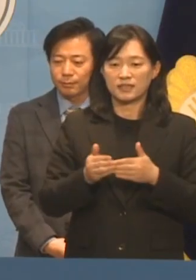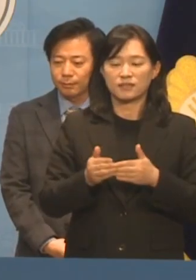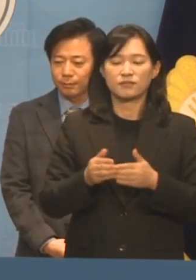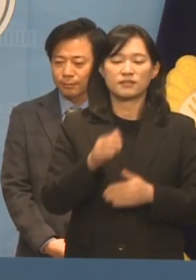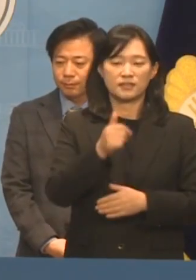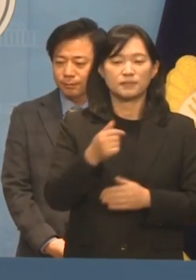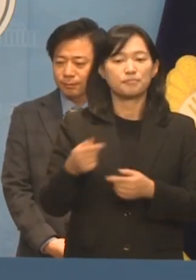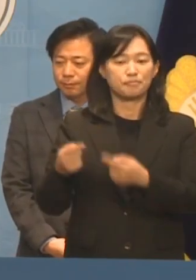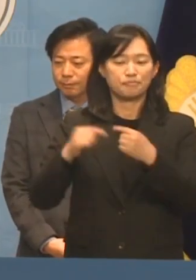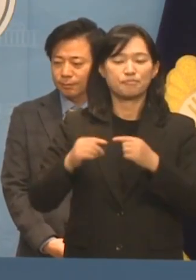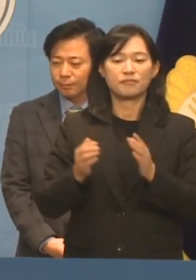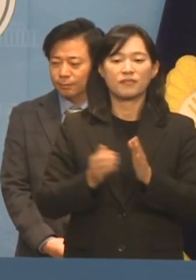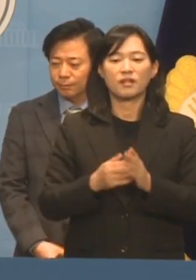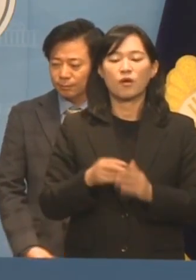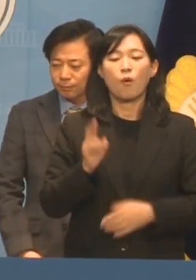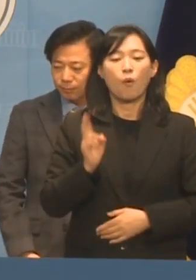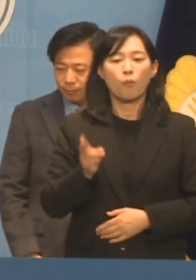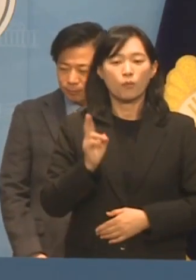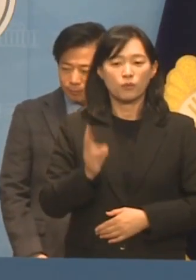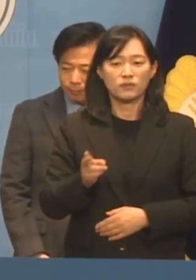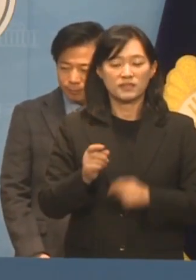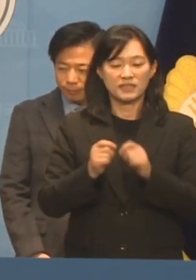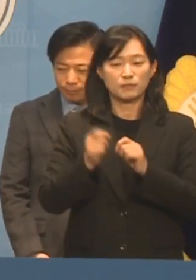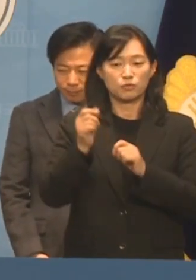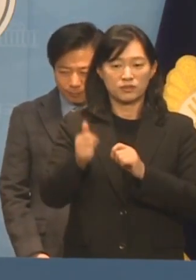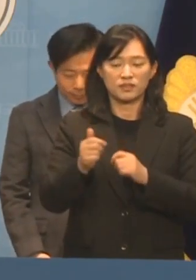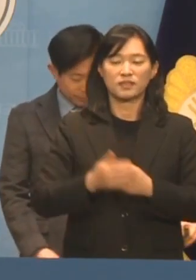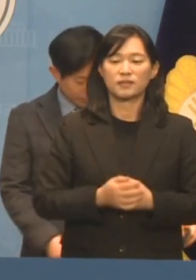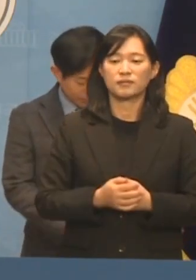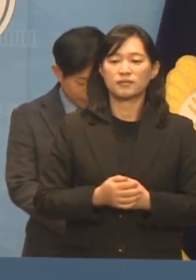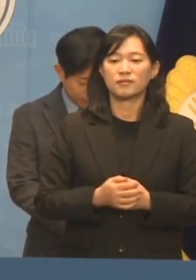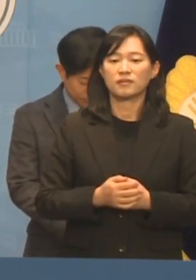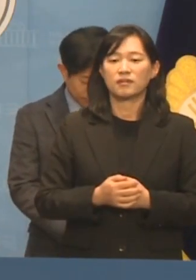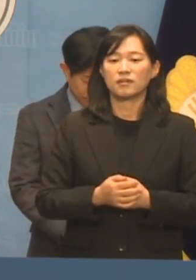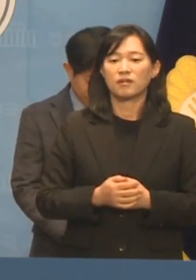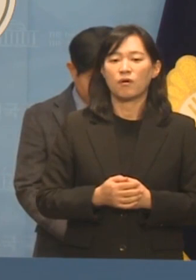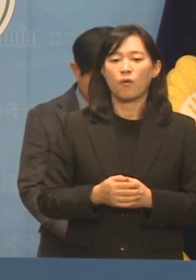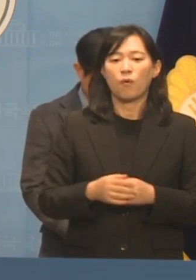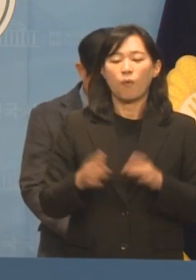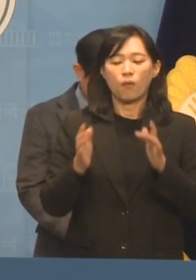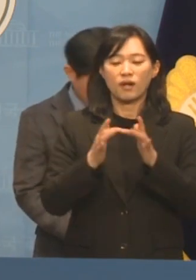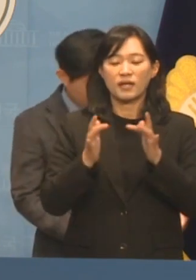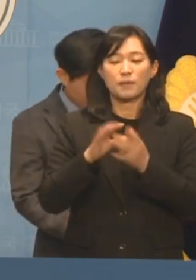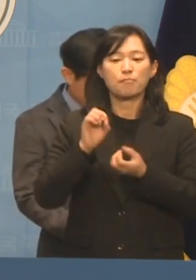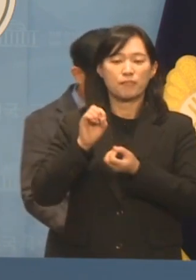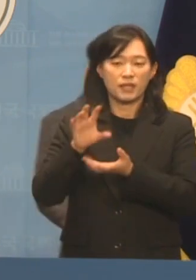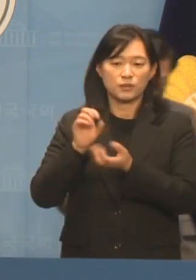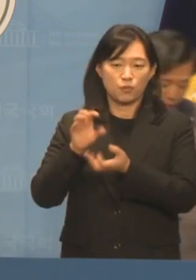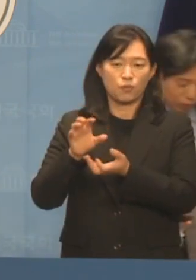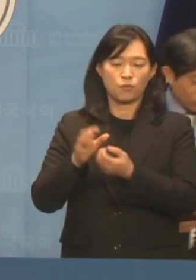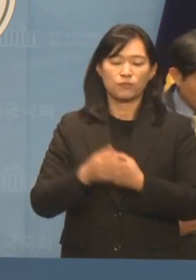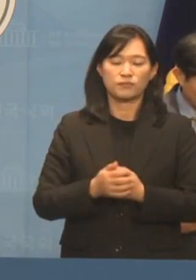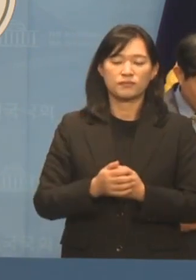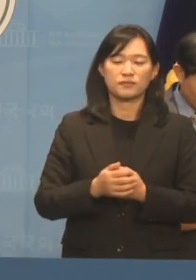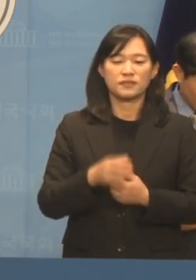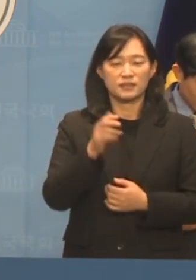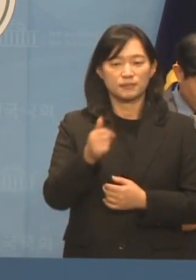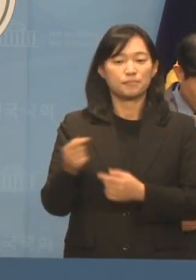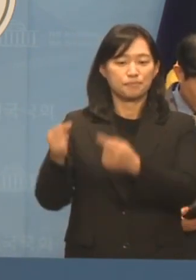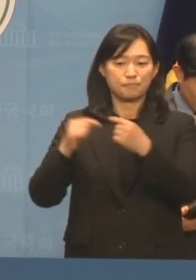주셨습니다. 마트노조 홈플러스 지부 안수영 지부장님, 마트노조 온라인 배송 지부 최대영 사무국장님